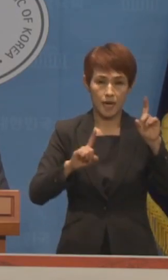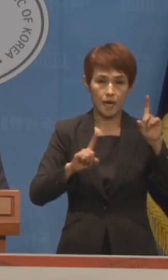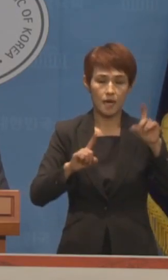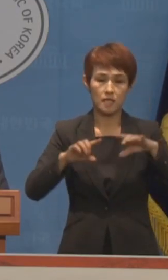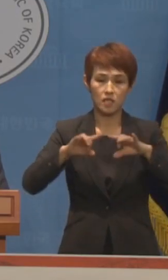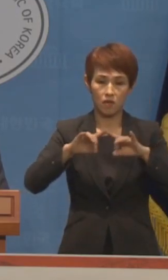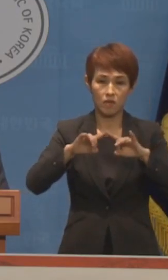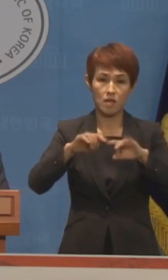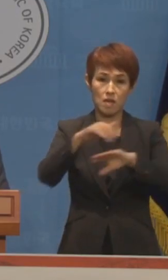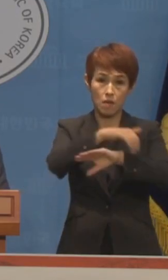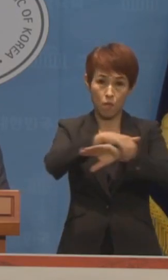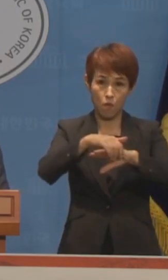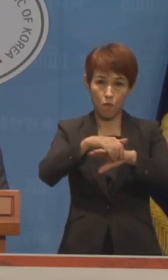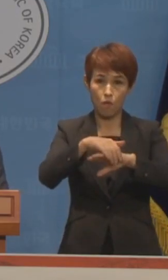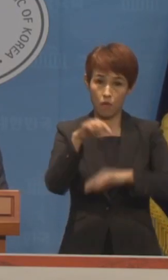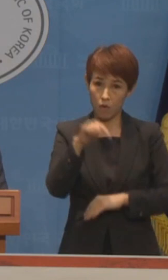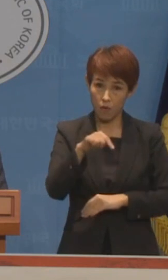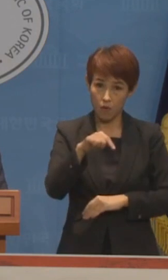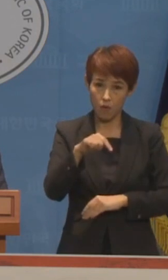전기본에 국회